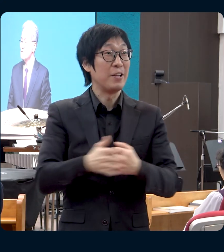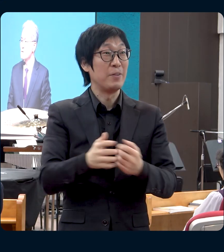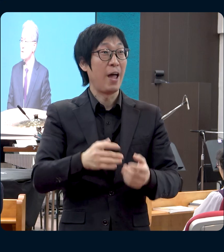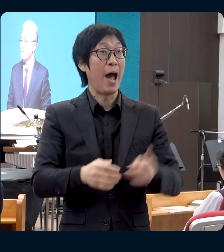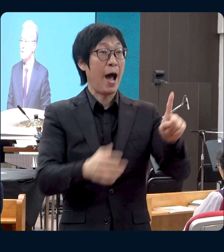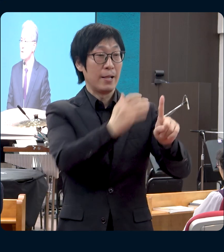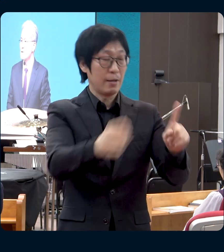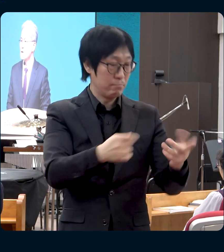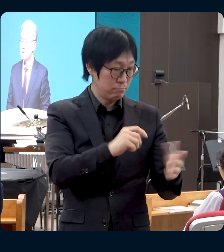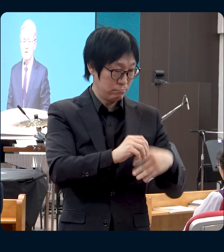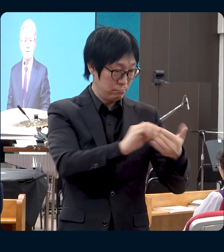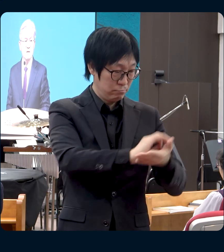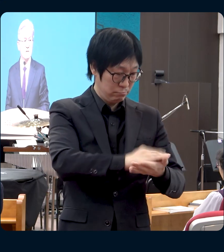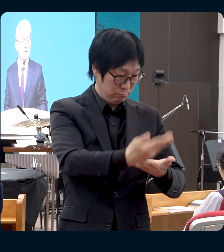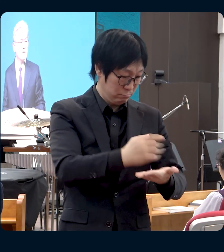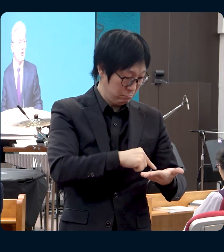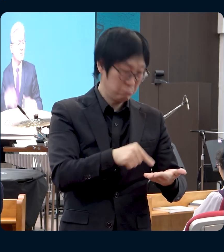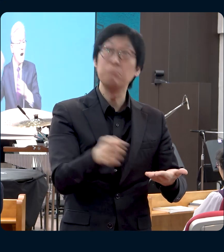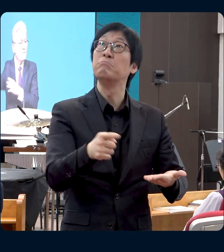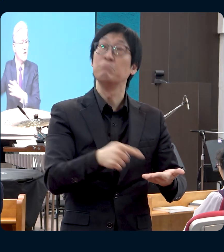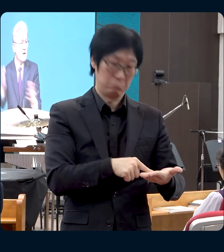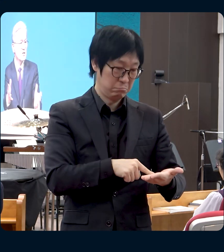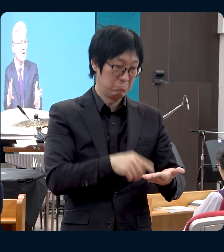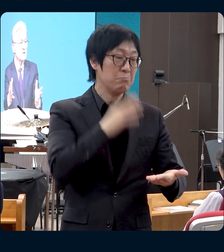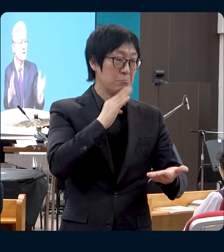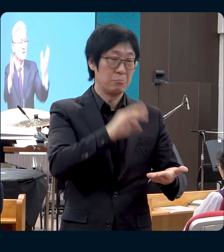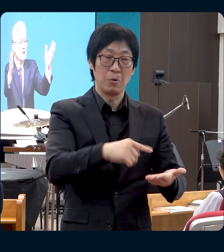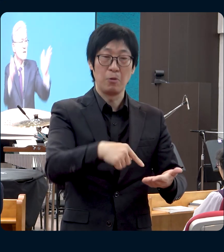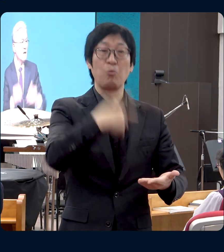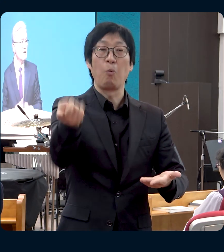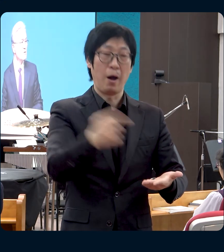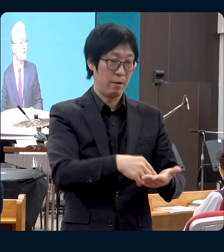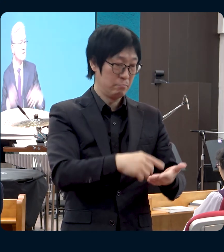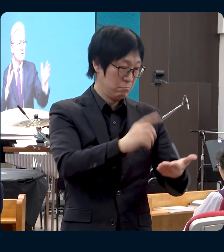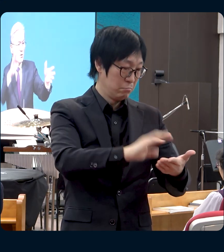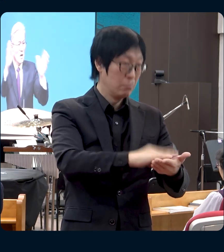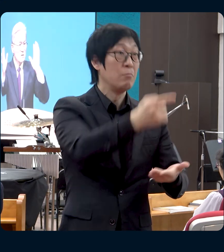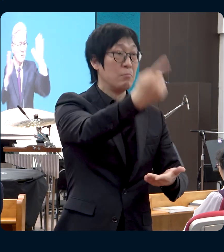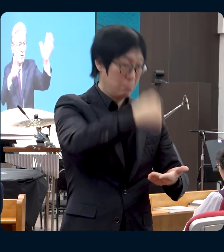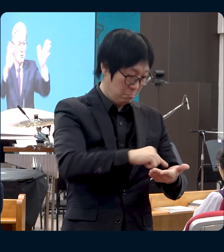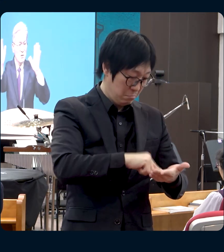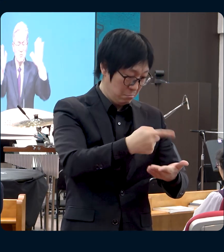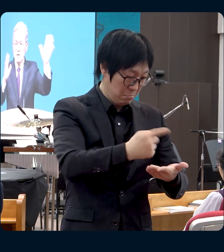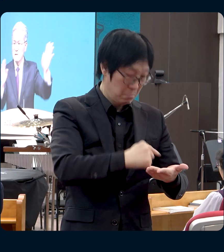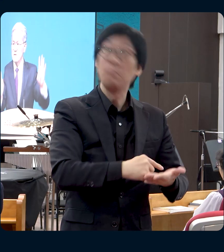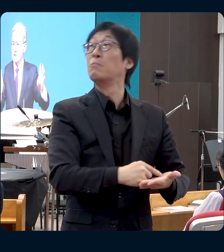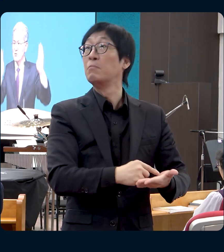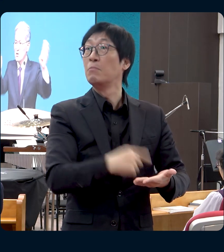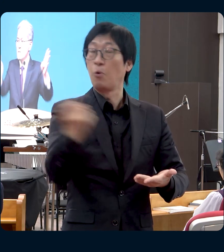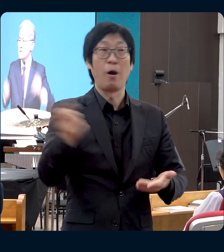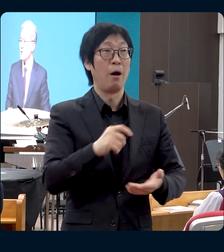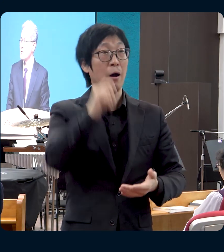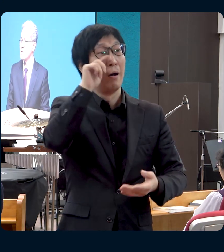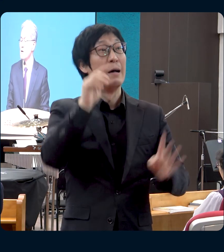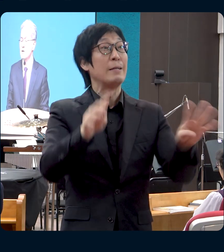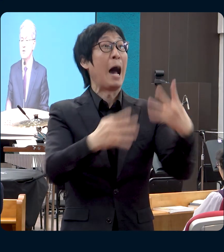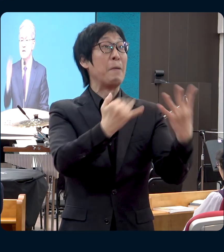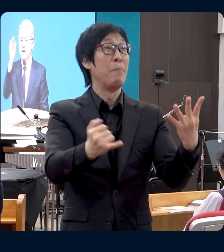없어요. 그러니까 더구나 아프리카에서 왔으니까 약간 그 여러 가지 그 테러 이런 문제 때문에 있으니까 더